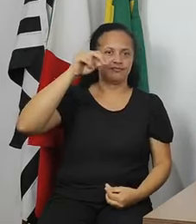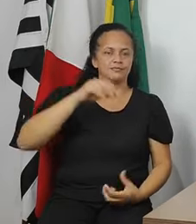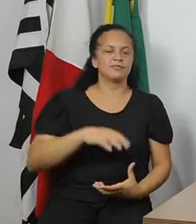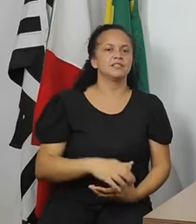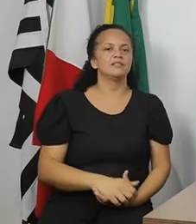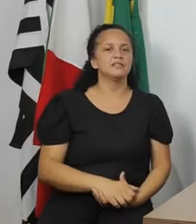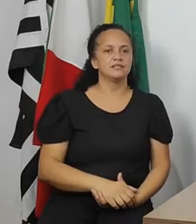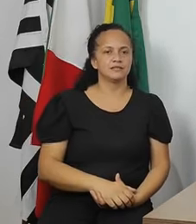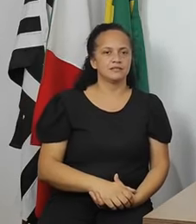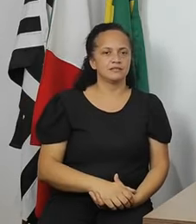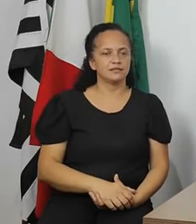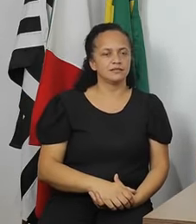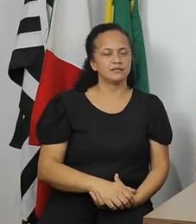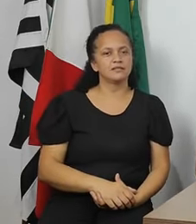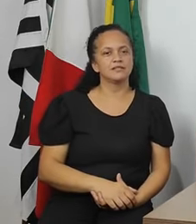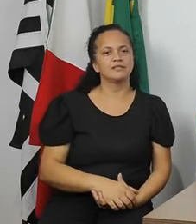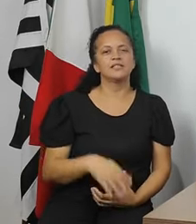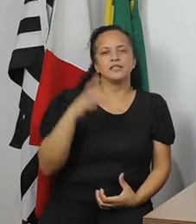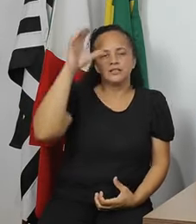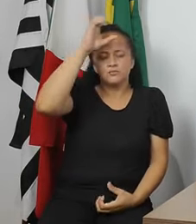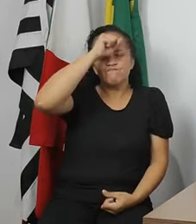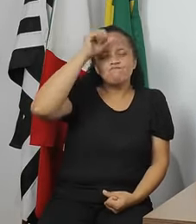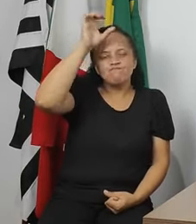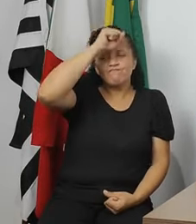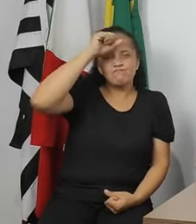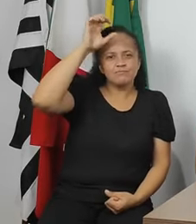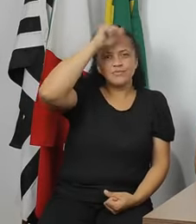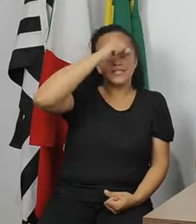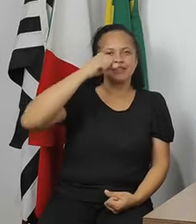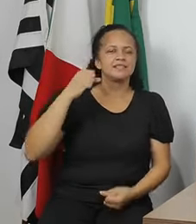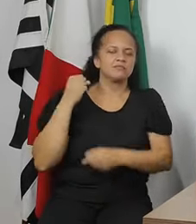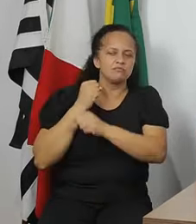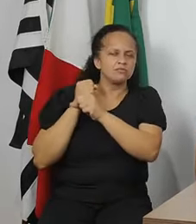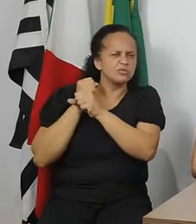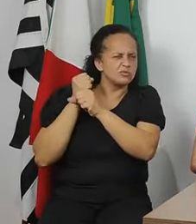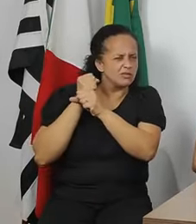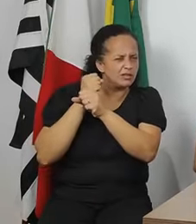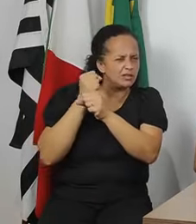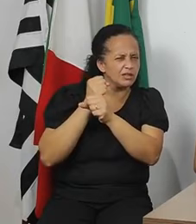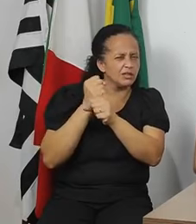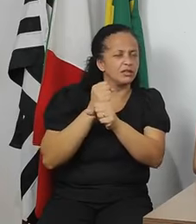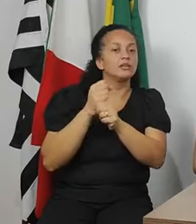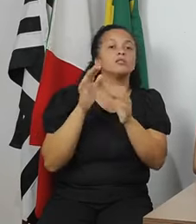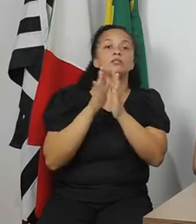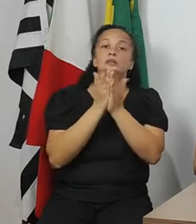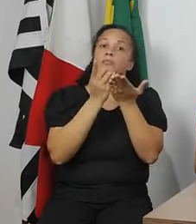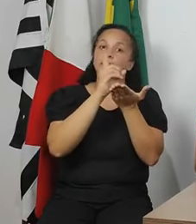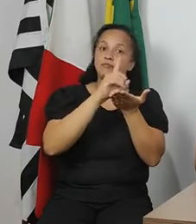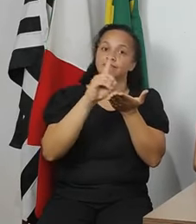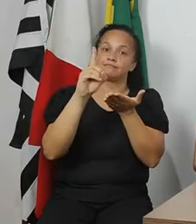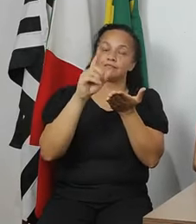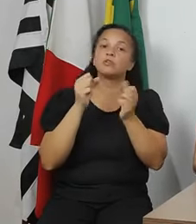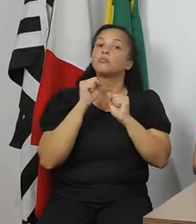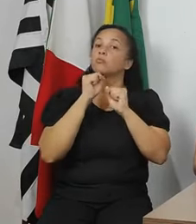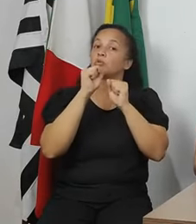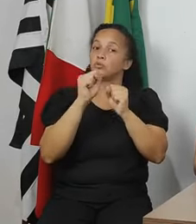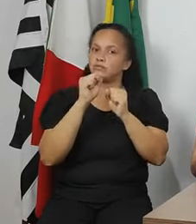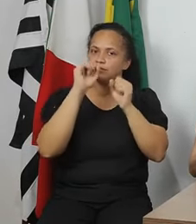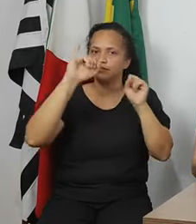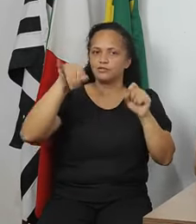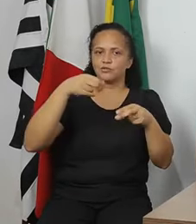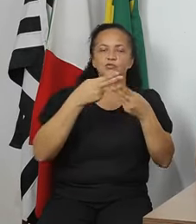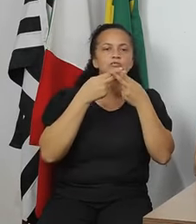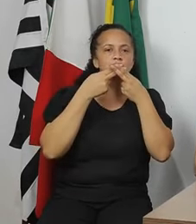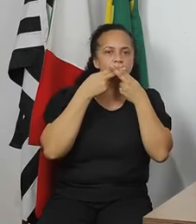gente aprende ao longo dos anos, dos ensinamentos, das escrituras, do poder do jejum, né?